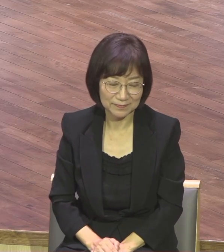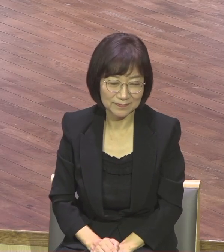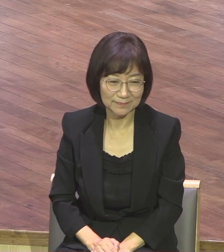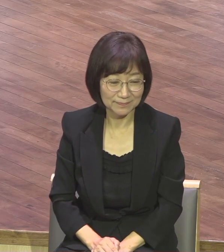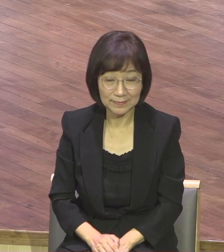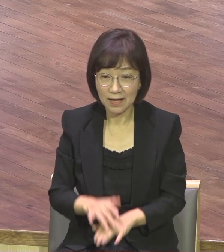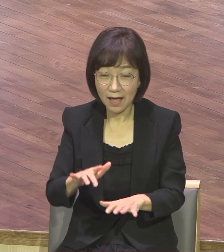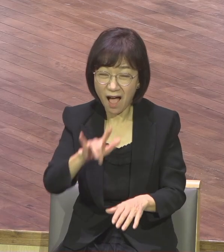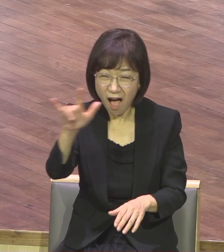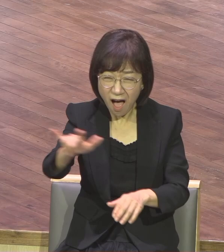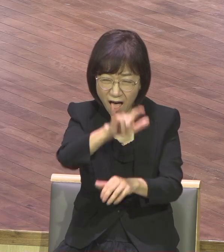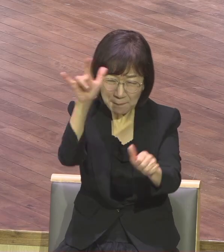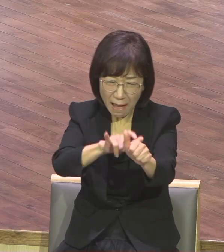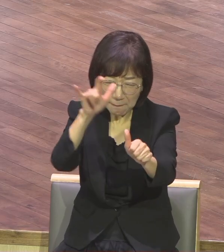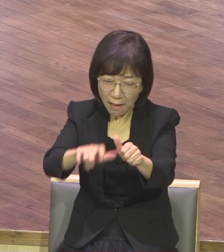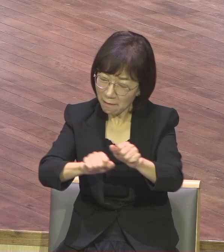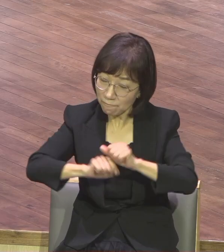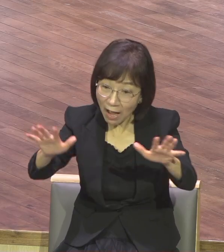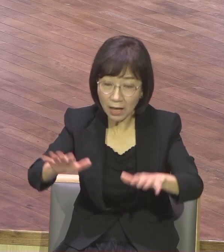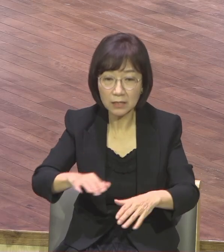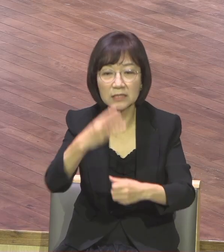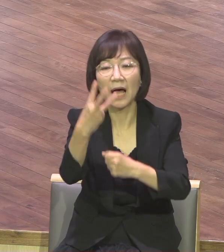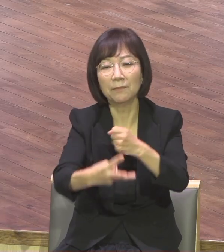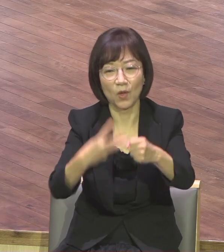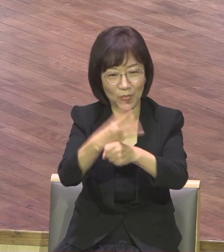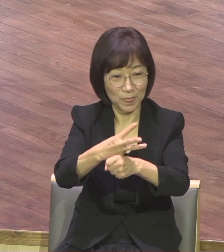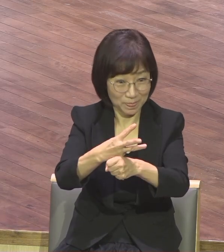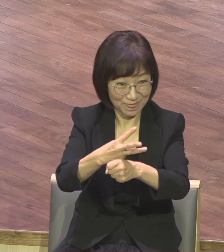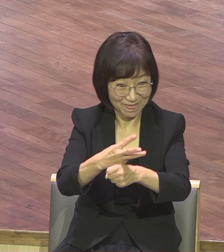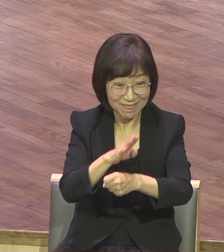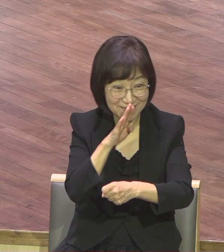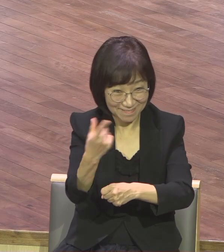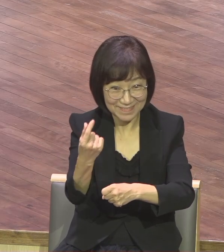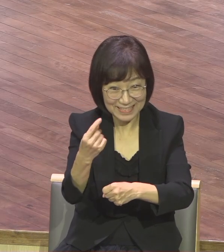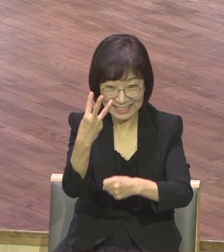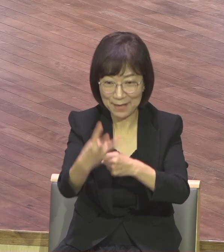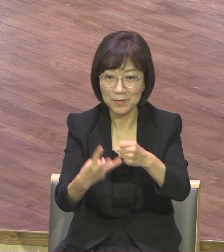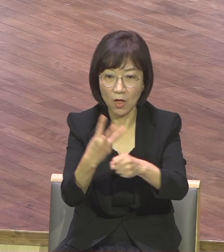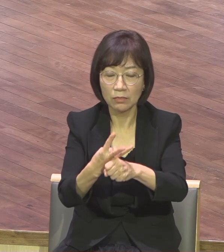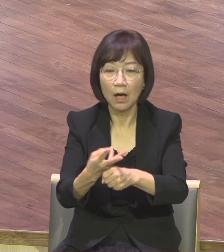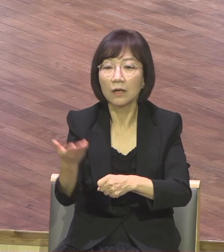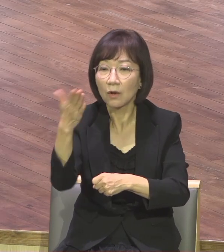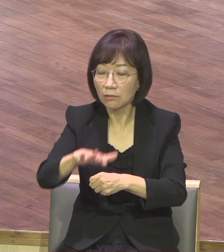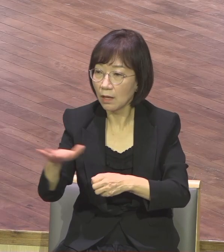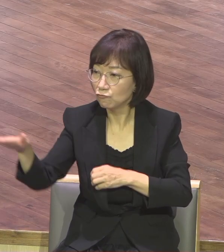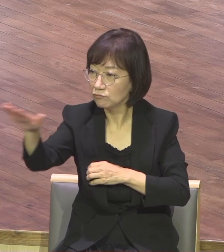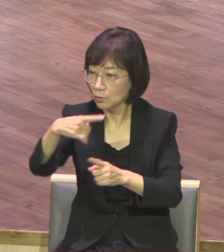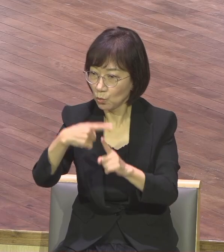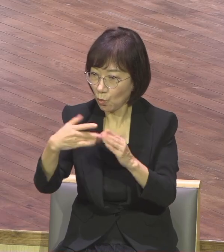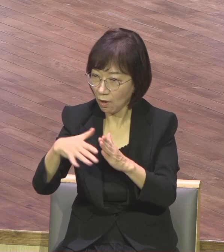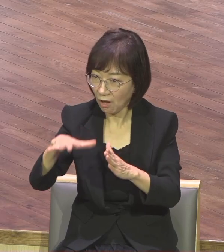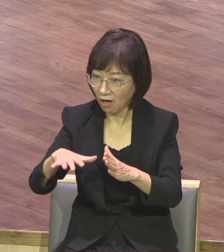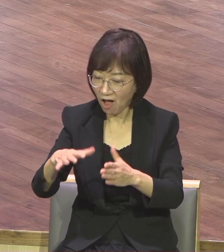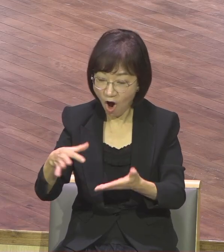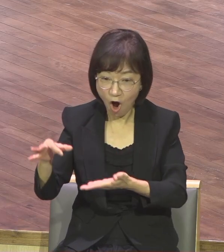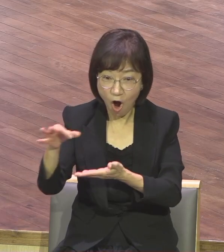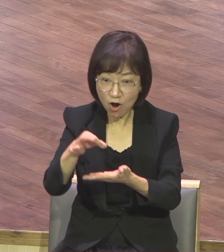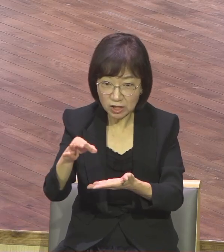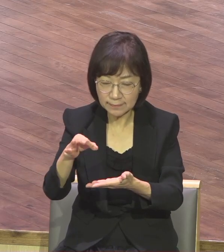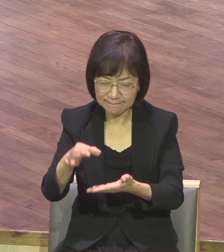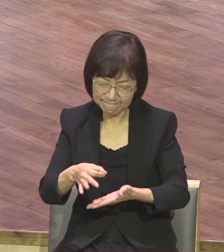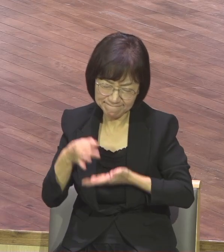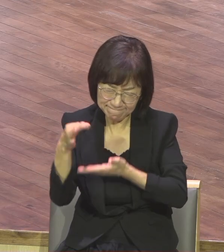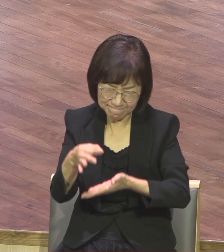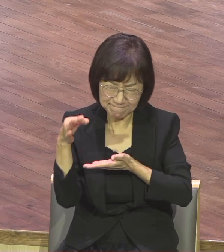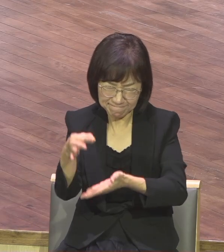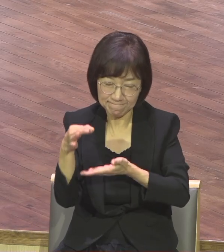코로나가 3년 동안 지속되는데 우리 교회는 3년 동안 헌금해서 헌당합니다. 기자들이